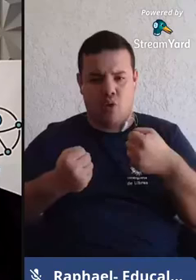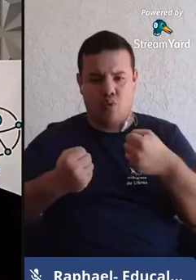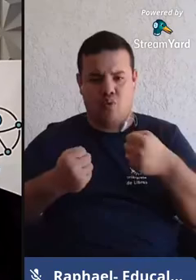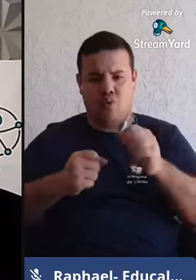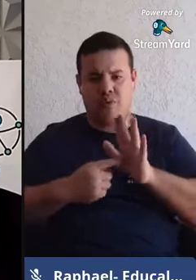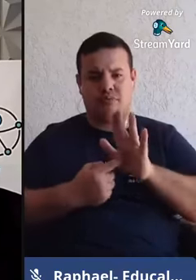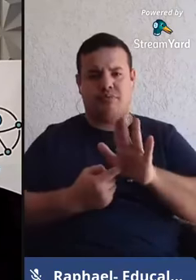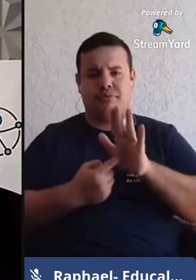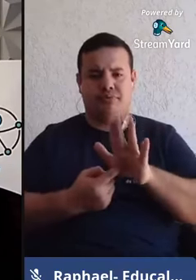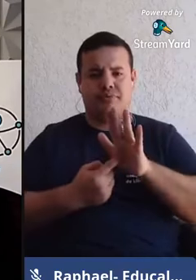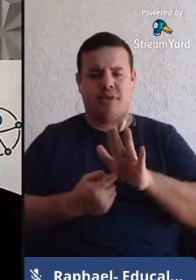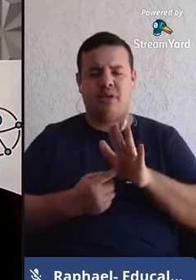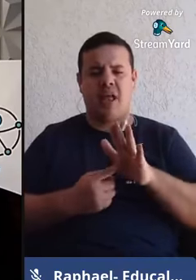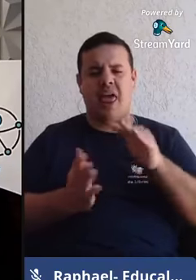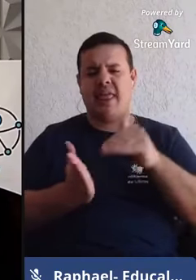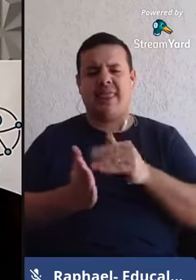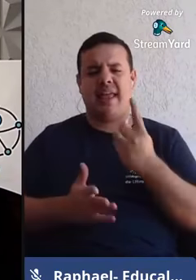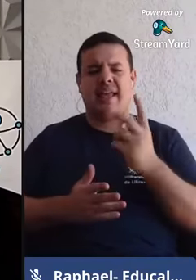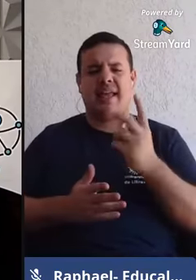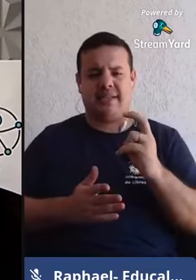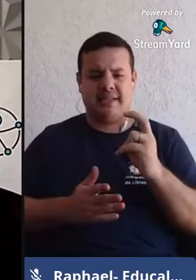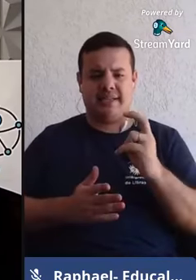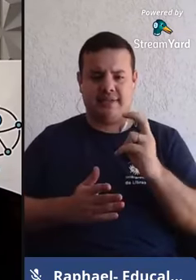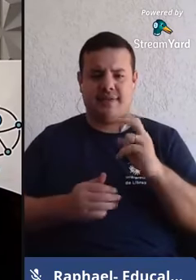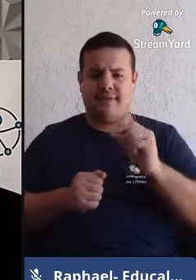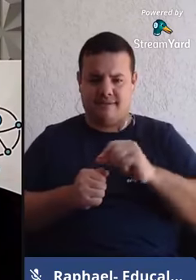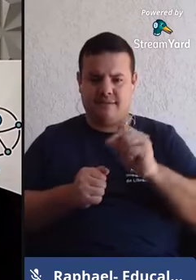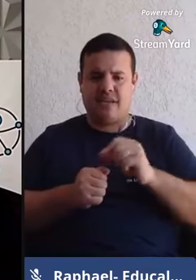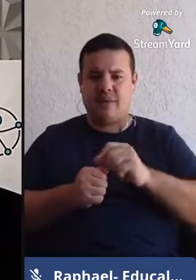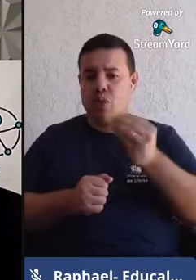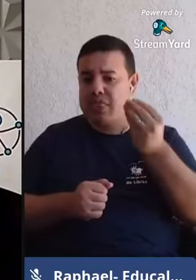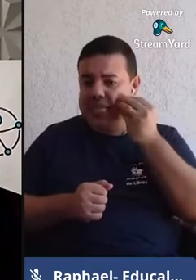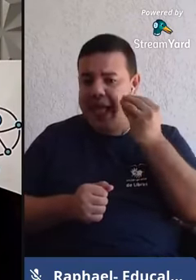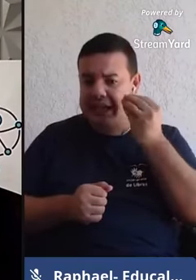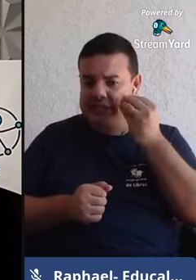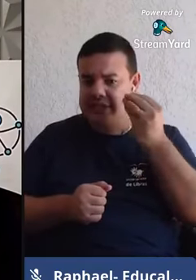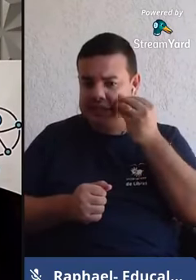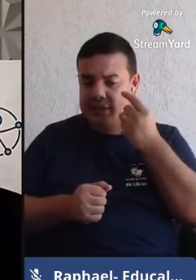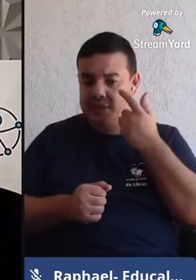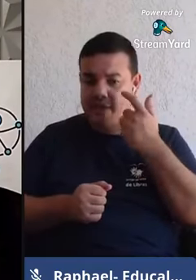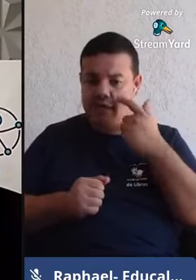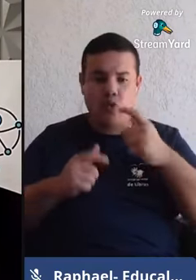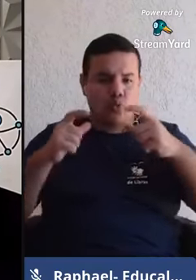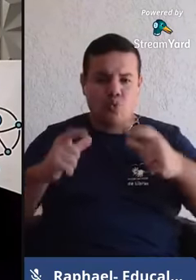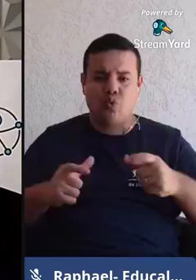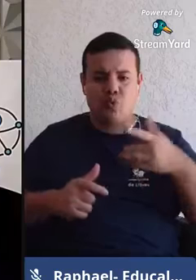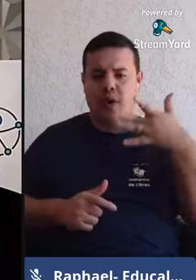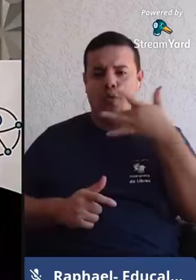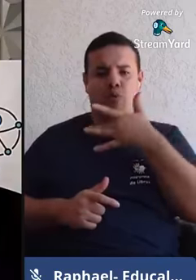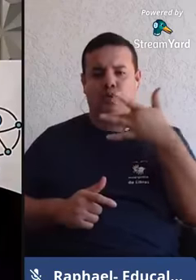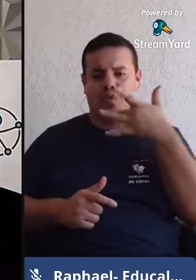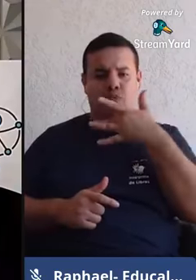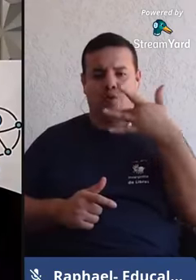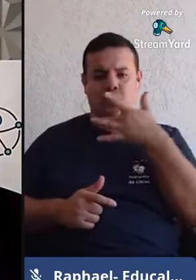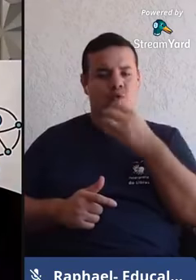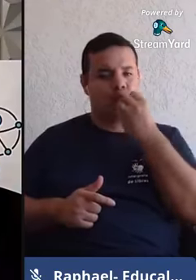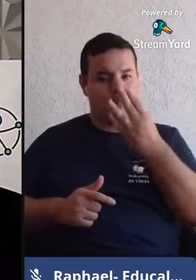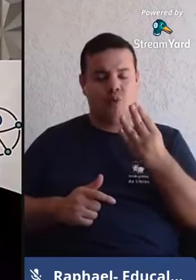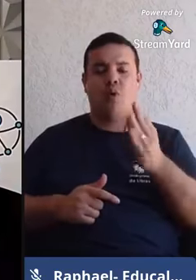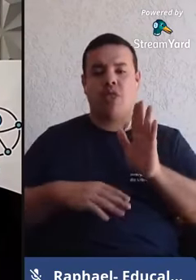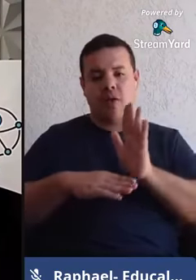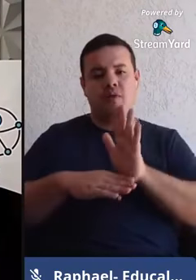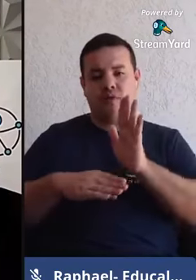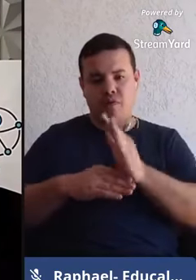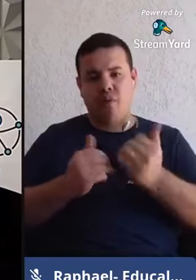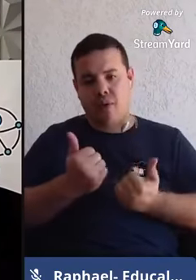15 expositores. A gente fez aquele evento ali com test drive, bem bacana, num lugar bem gostoso, com apoio também da Prefeitura de São Paulo, da Secretaria